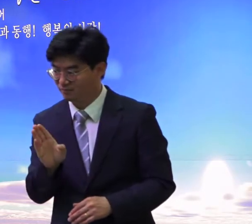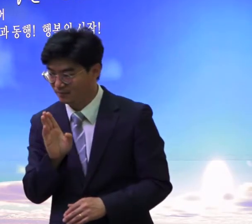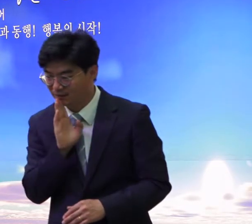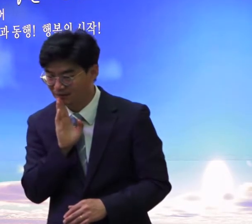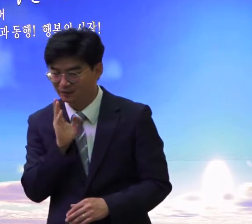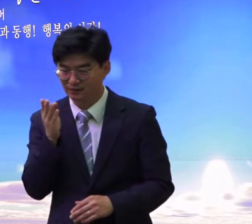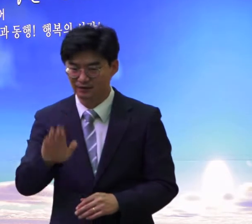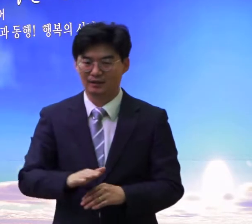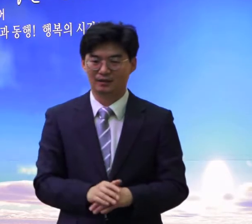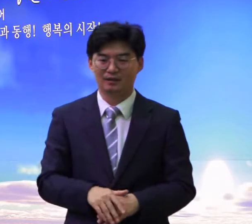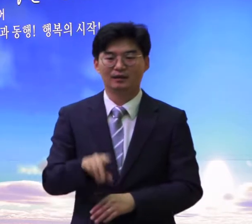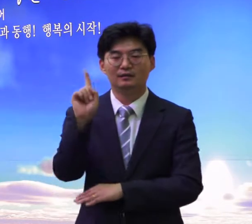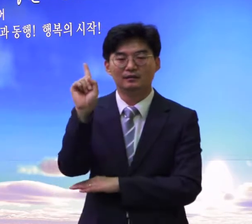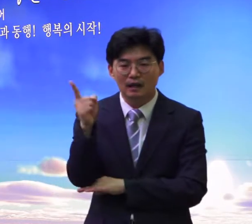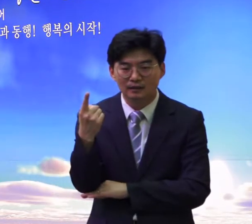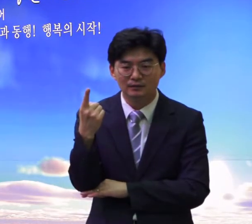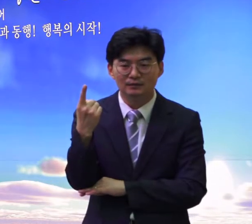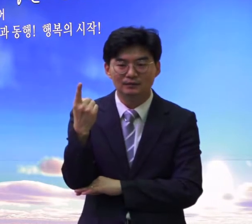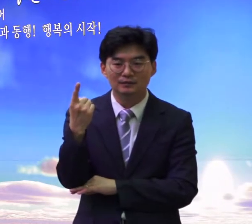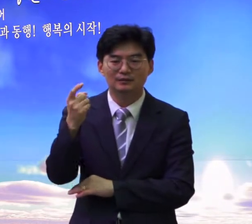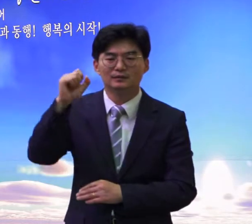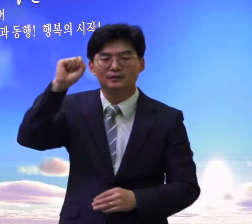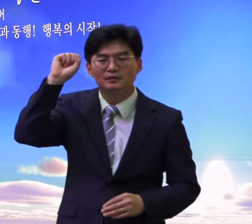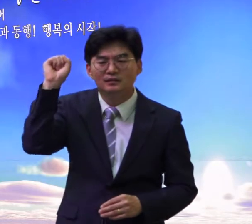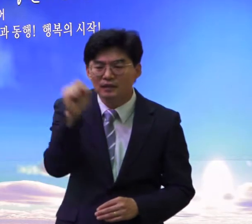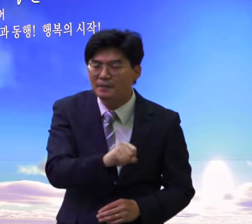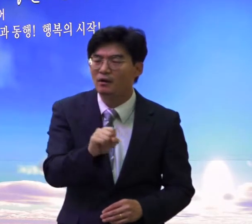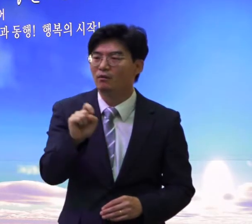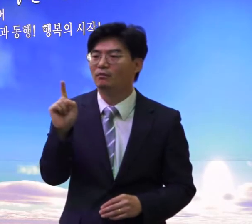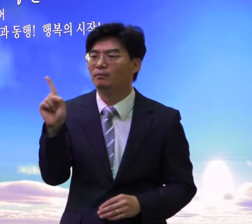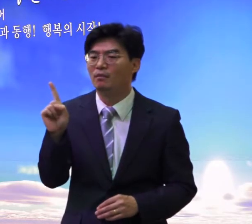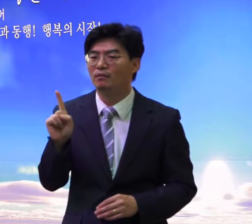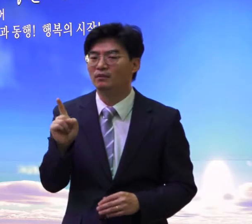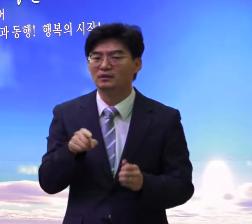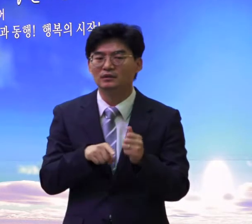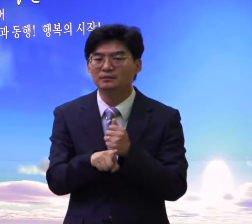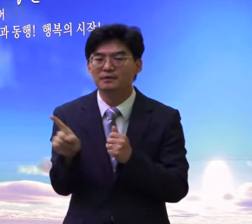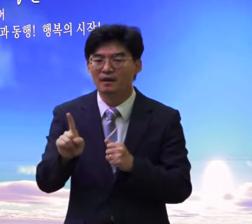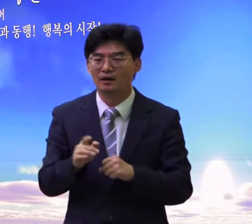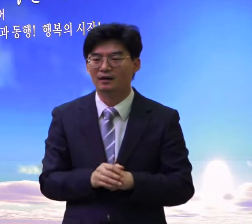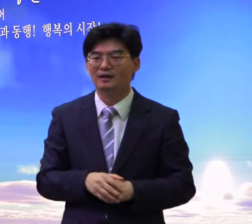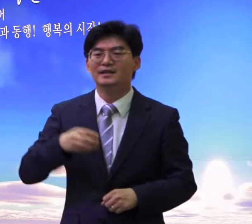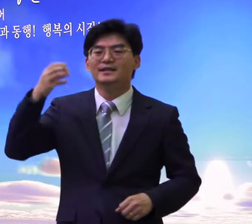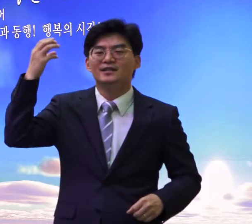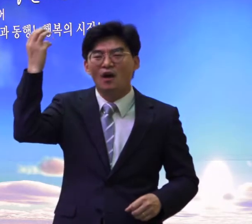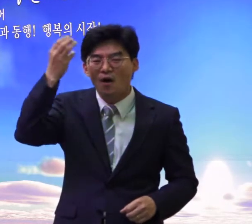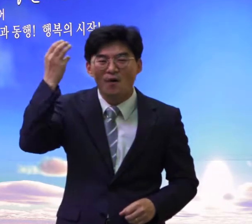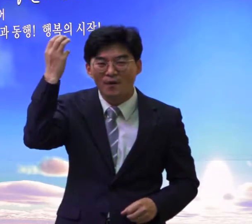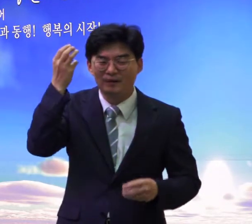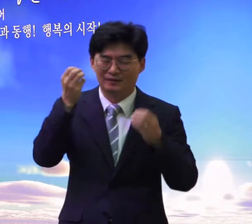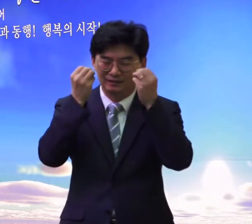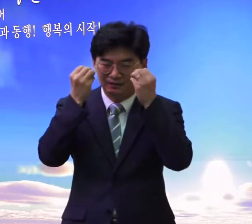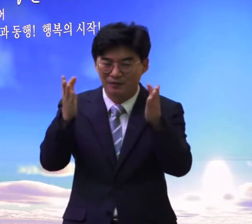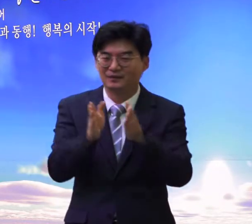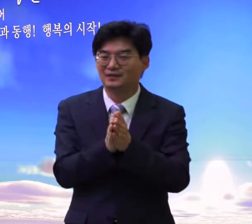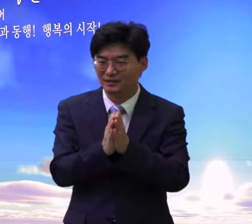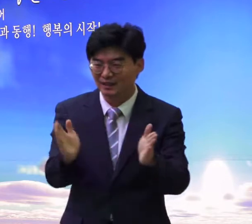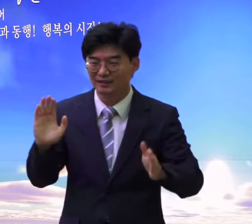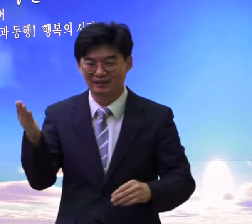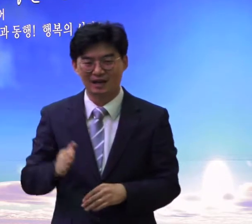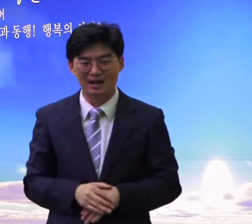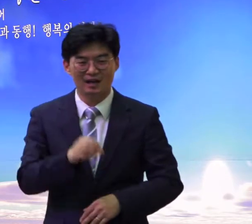본문에서 다윗이 이야기하는 새벽은 이 새벽이 아니라 영혼의 새벽입니다. 내 영혼이 하나님